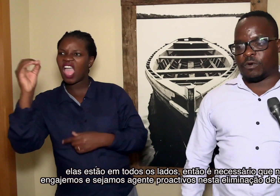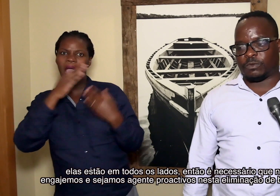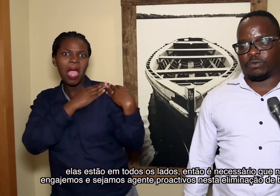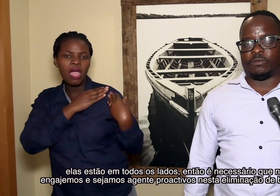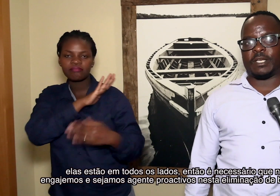como... atostava, a olhada apenas com